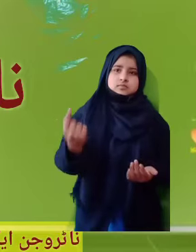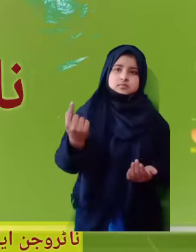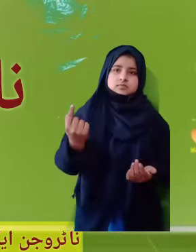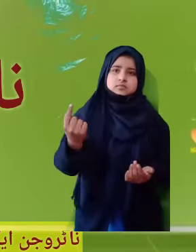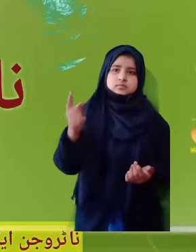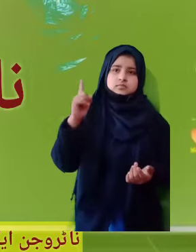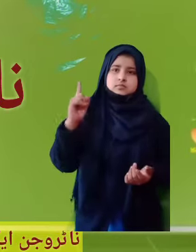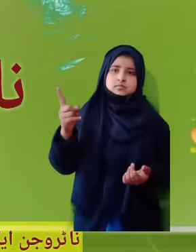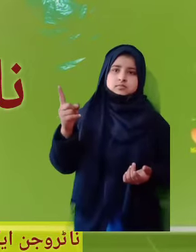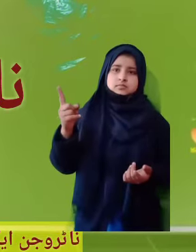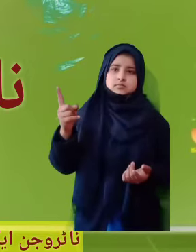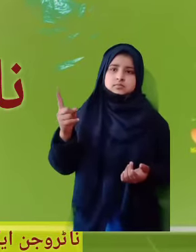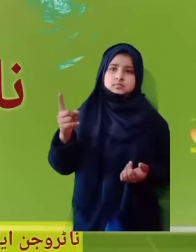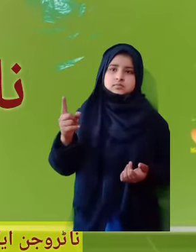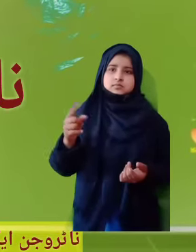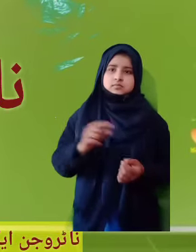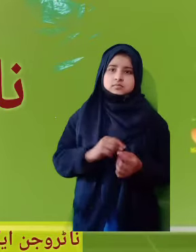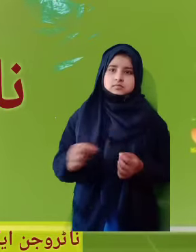नाइट्रोजन एक